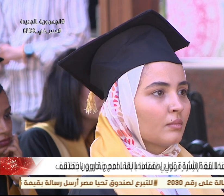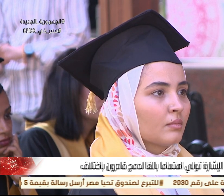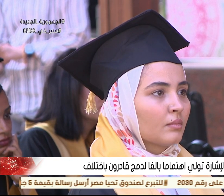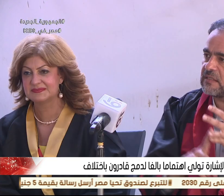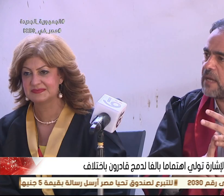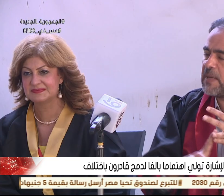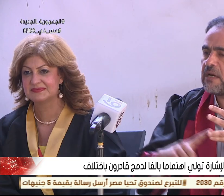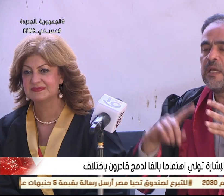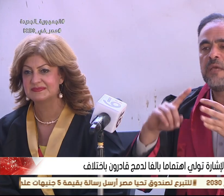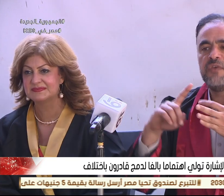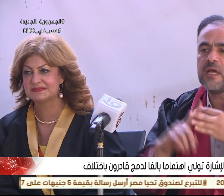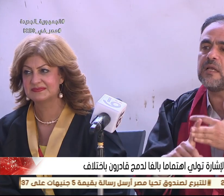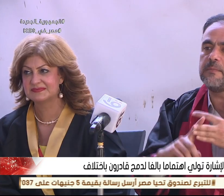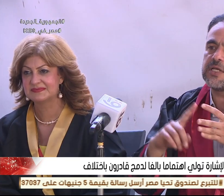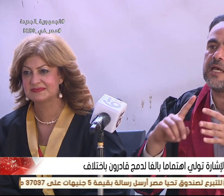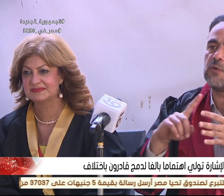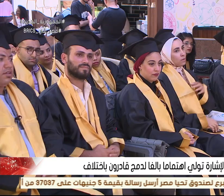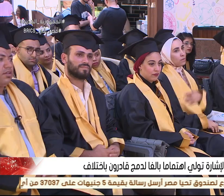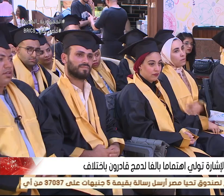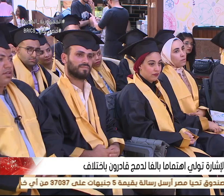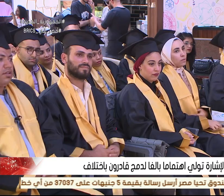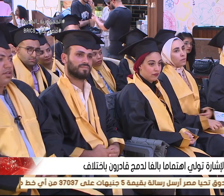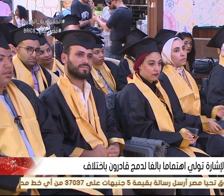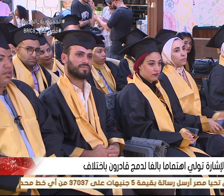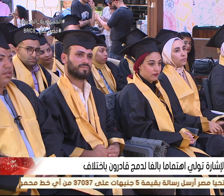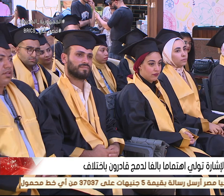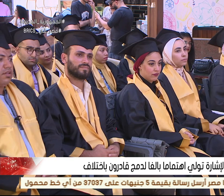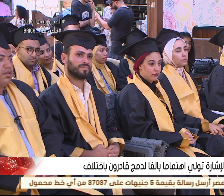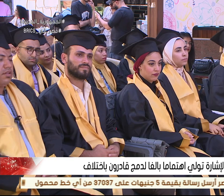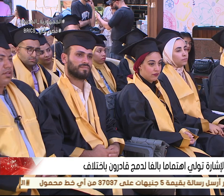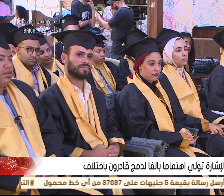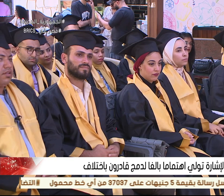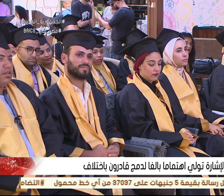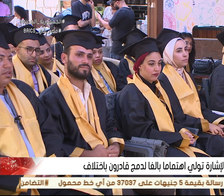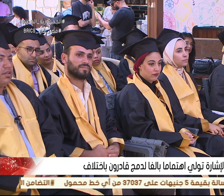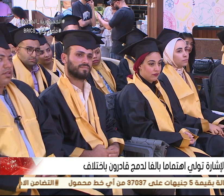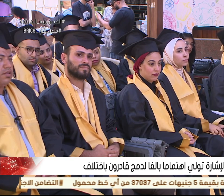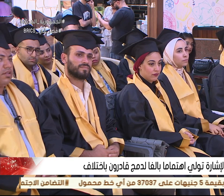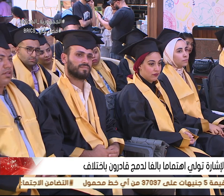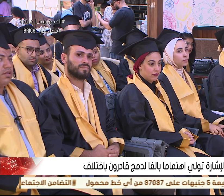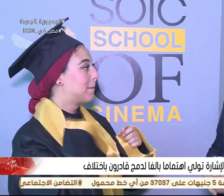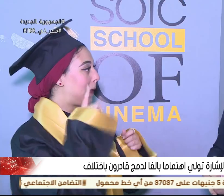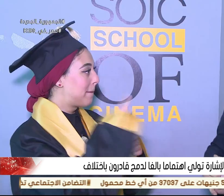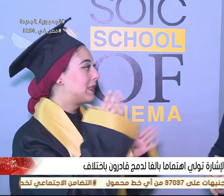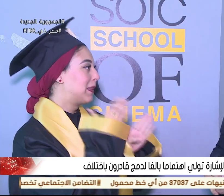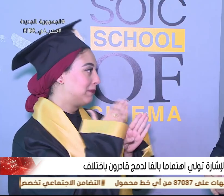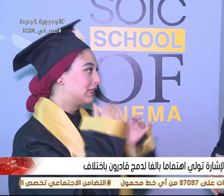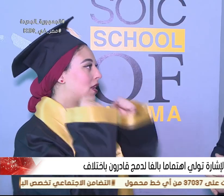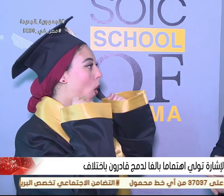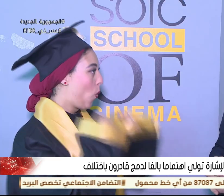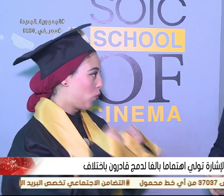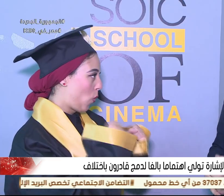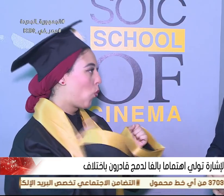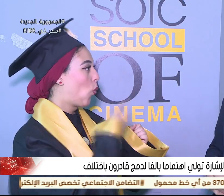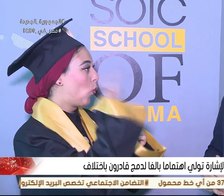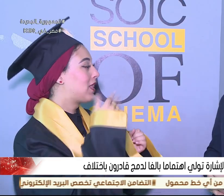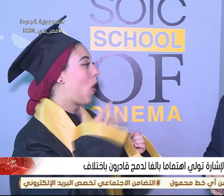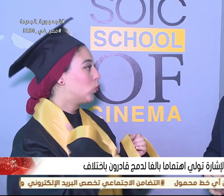الاشاره من فئه الصم وضعف السمع قسم الاخراج والتمثيل انا بحب من زمان بحب قوي التمثيل